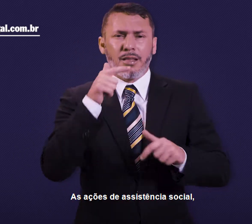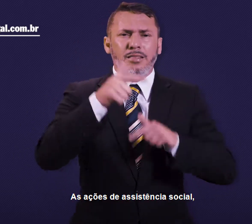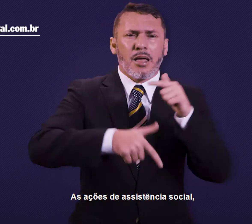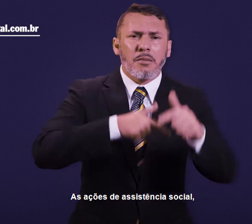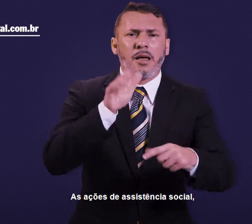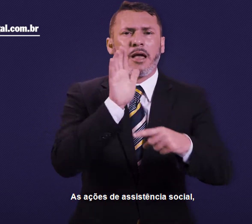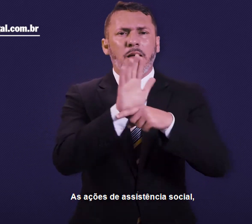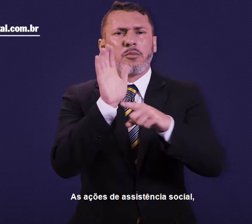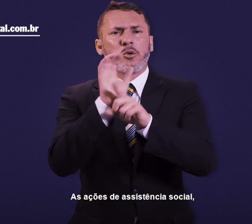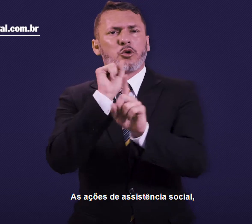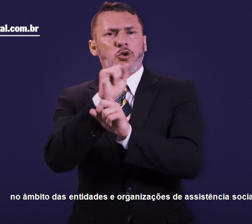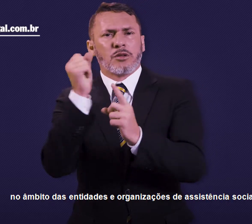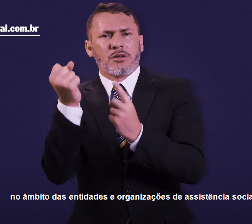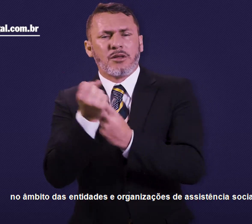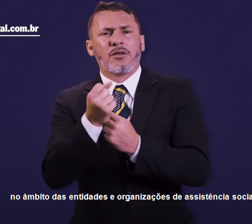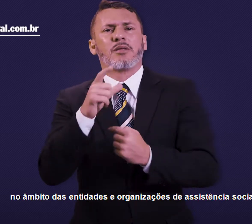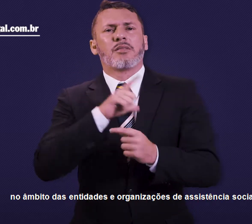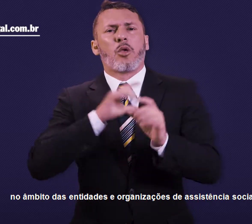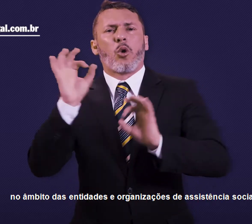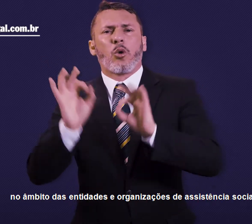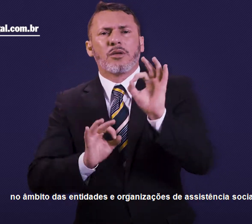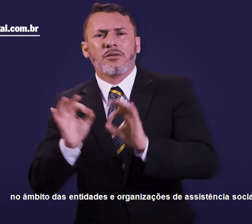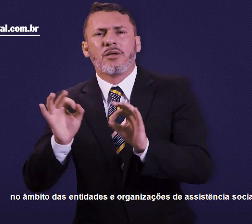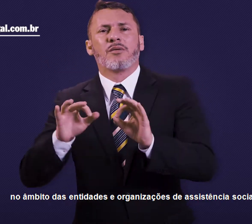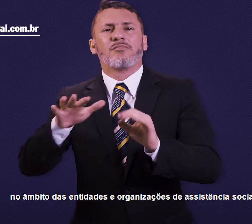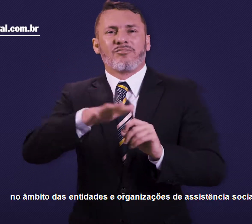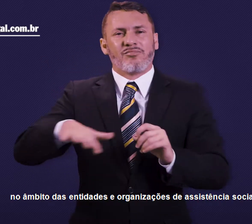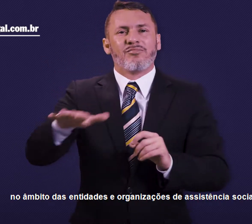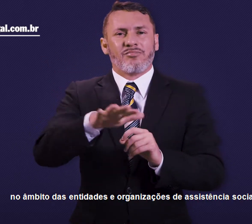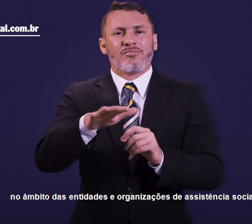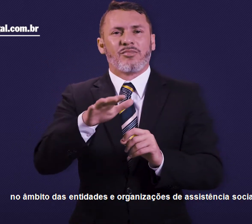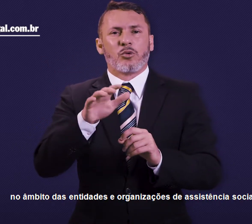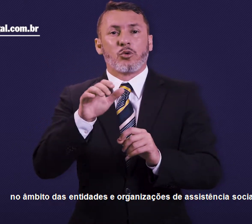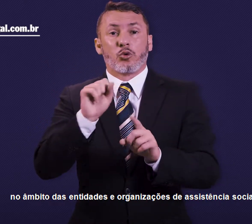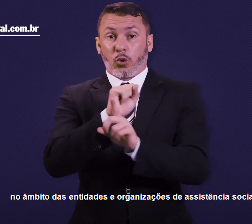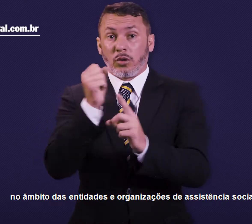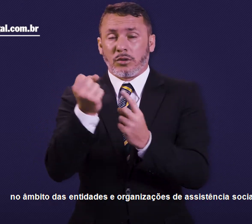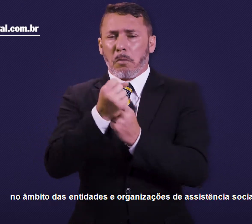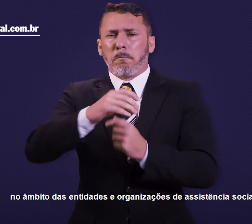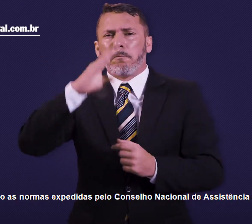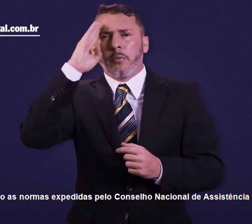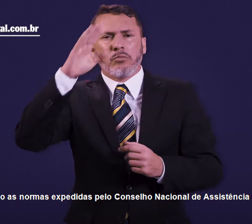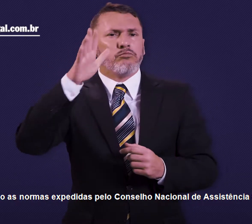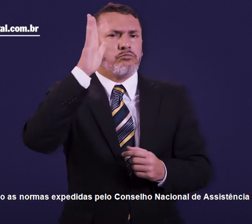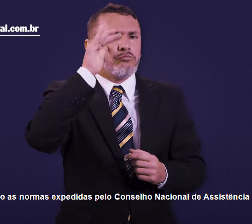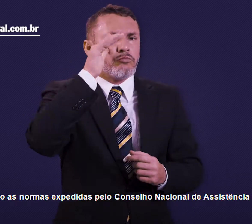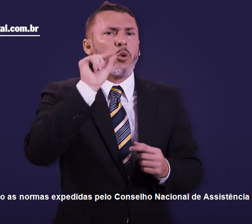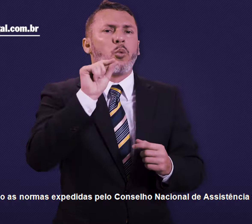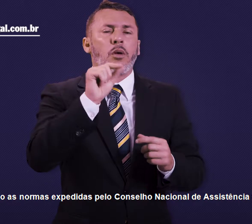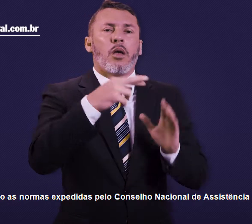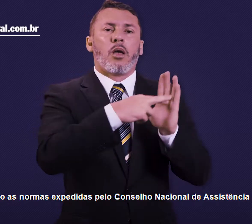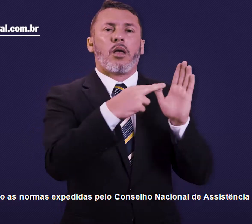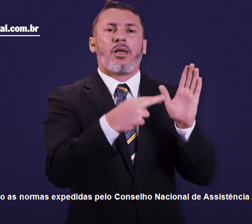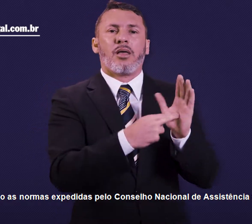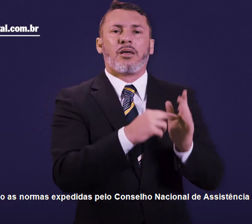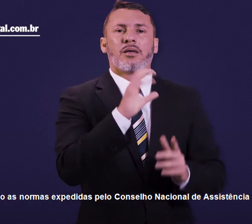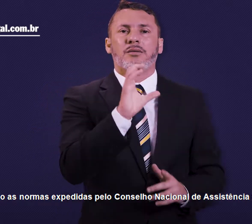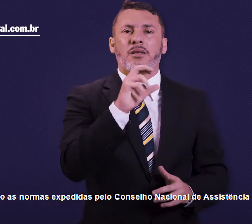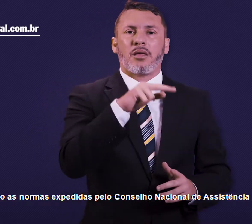de assistência social no âmbito das entidades e organizações de assistência social observarão as normas expedidas pelo Conselho